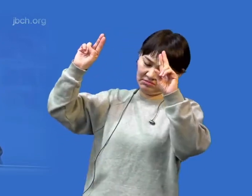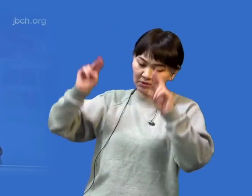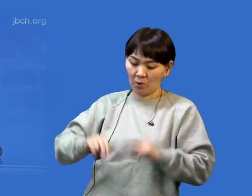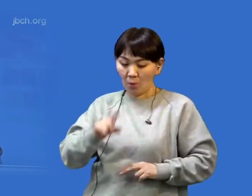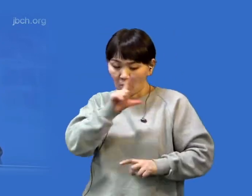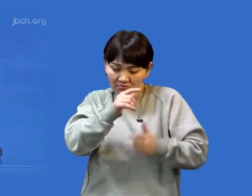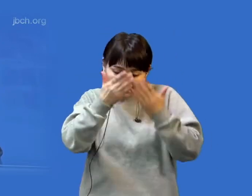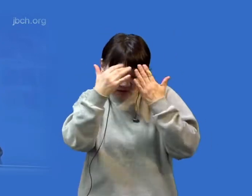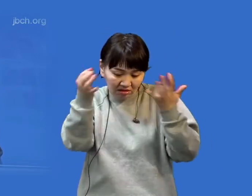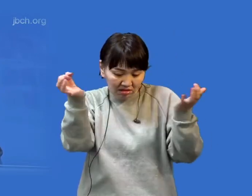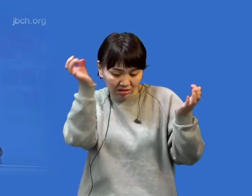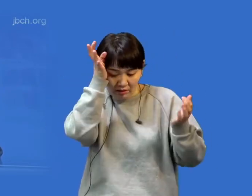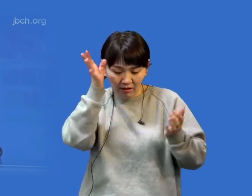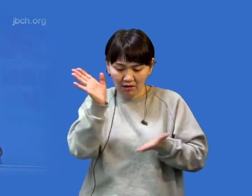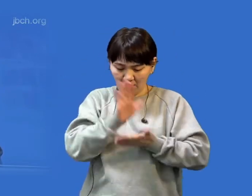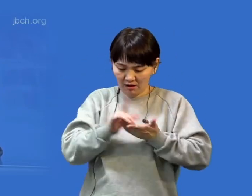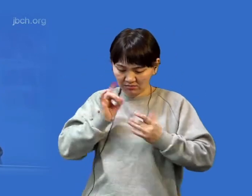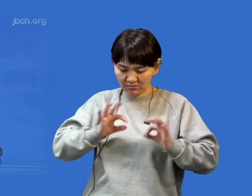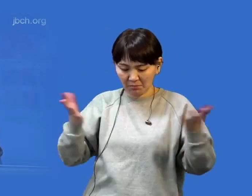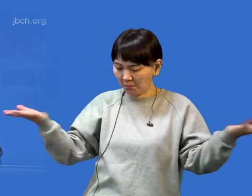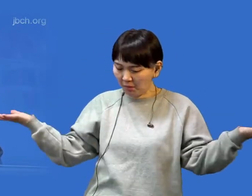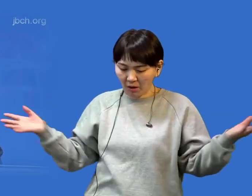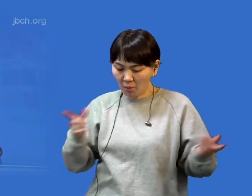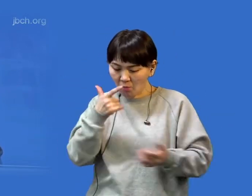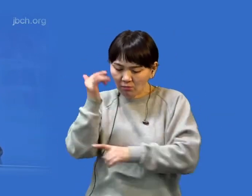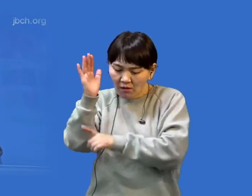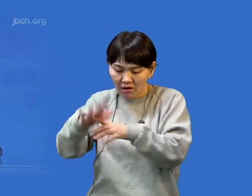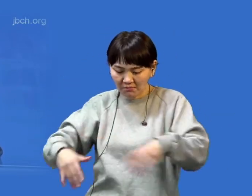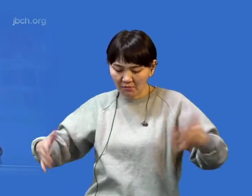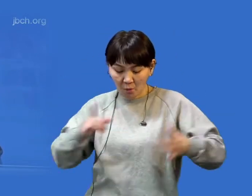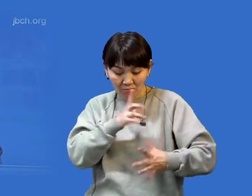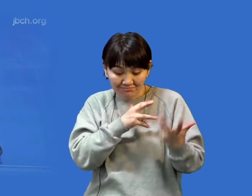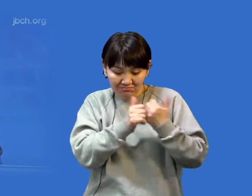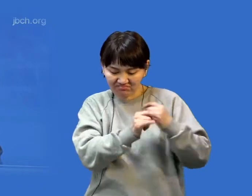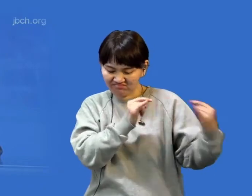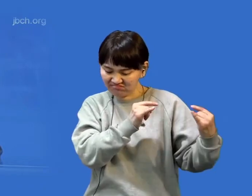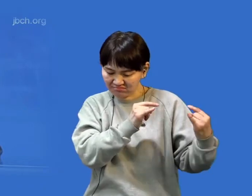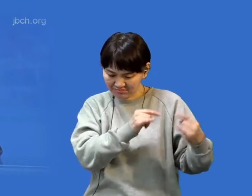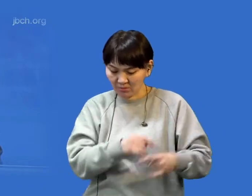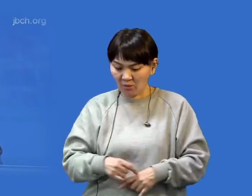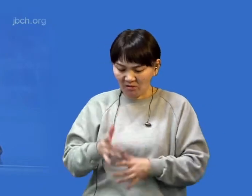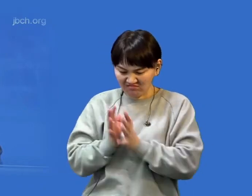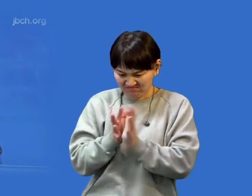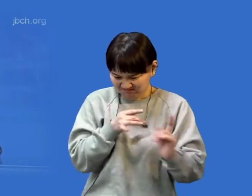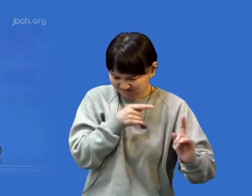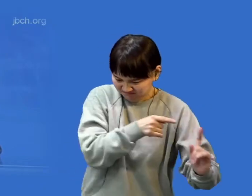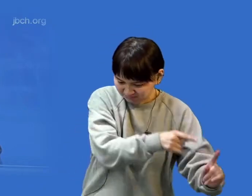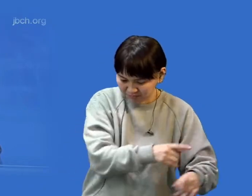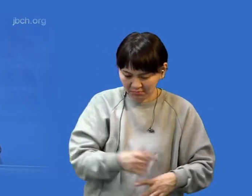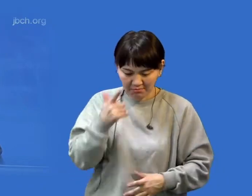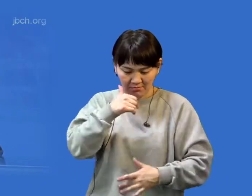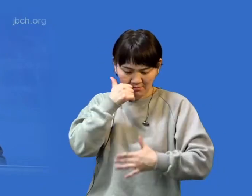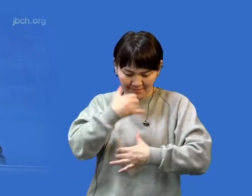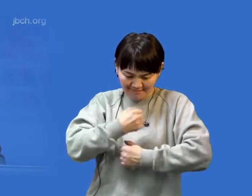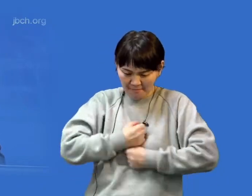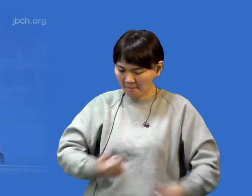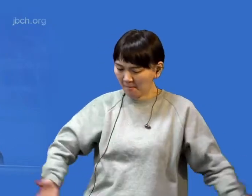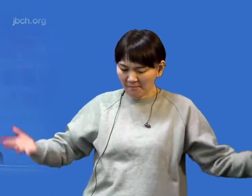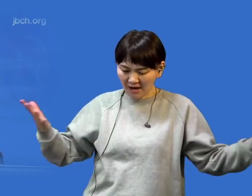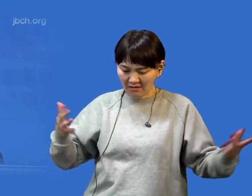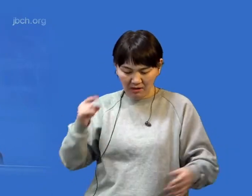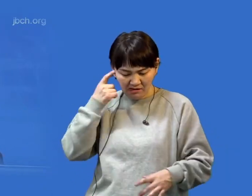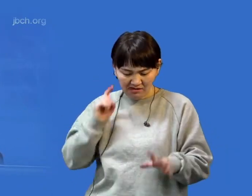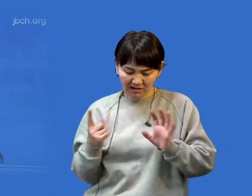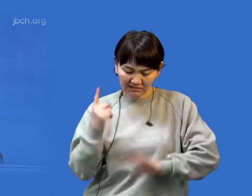үл талархагч, ариун бс, үл хайрлагч, үл эвлэрэгч, гүтгэгч, бие хиндэггүй,